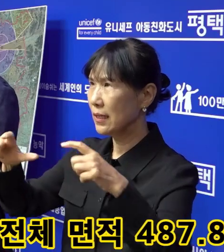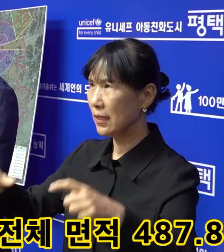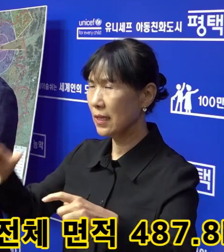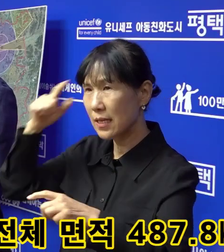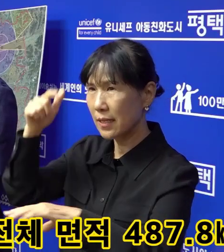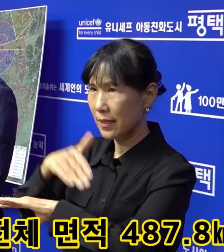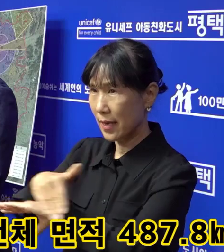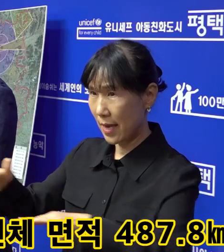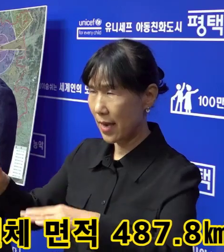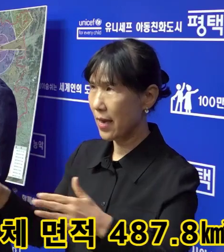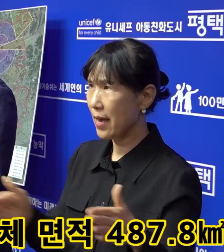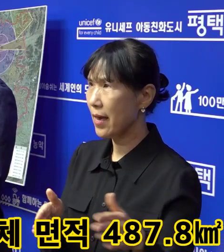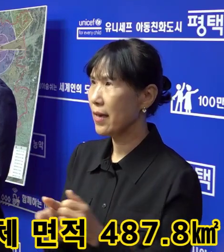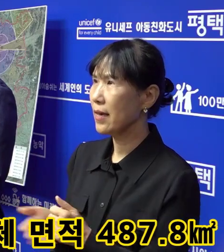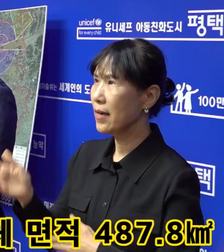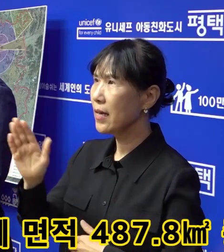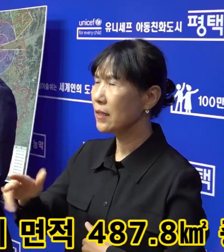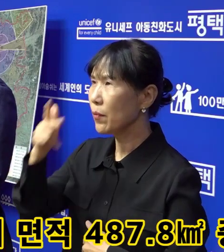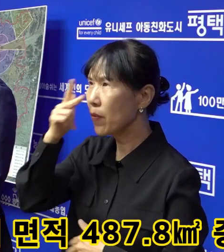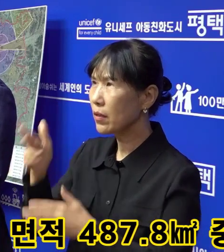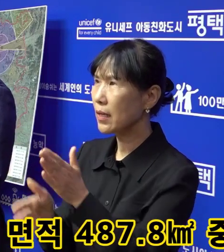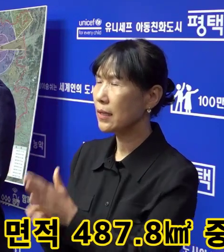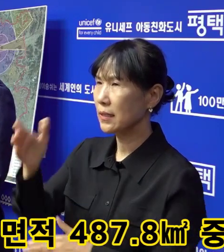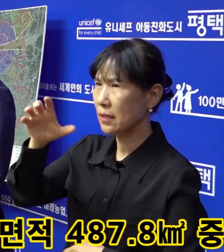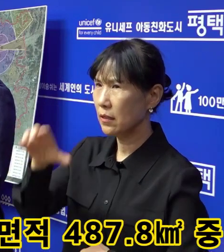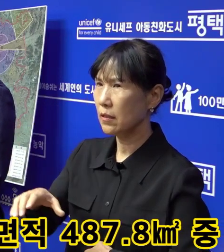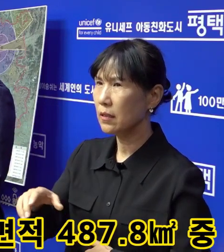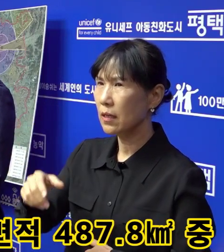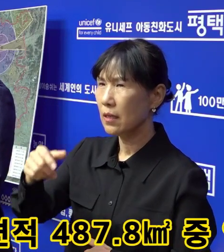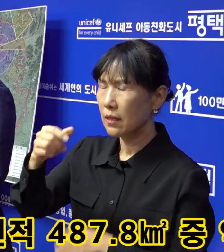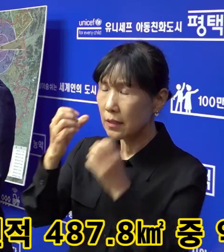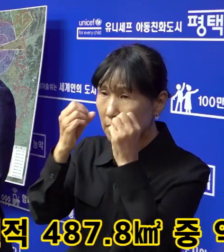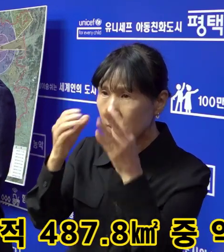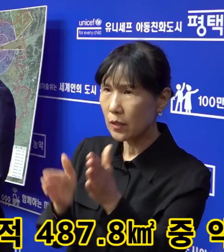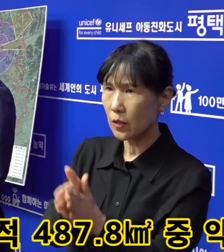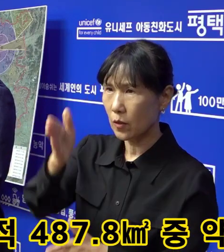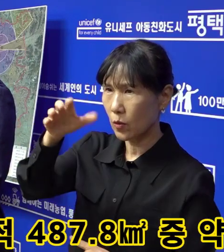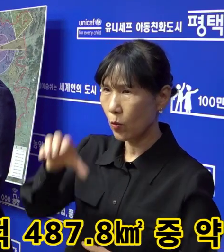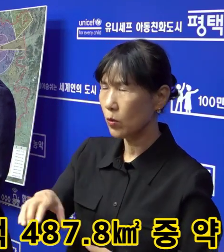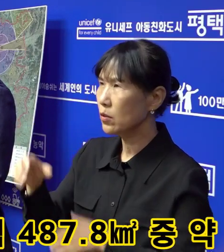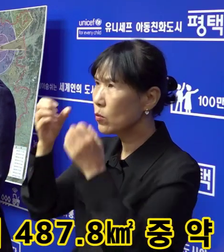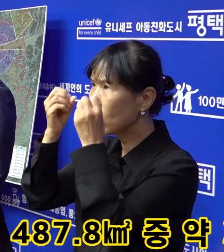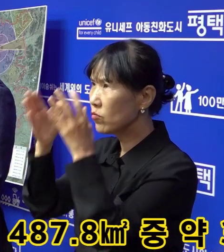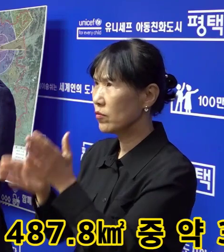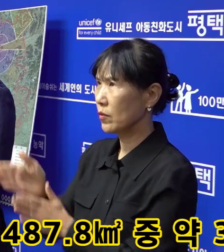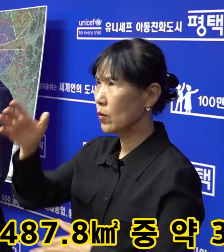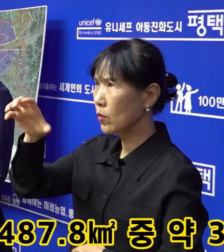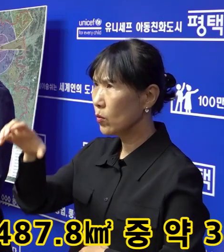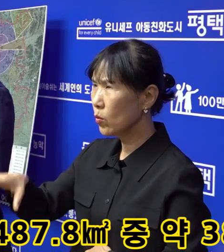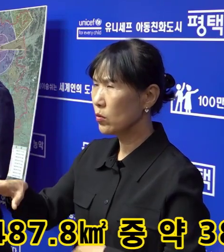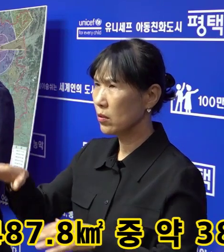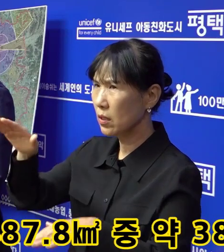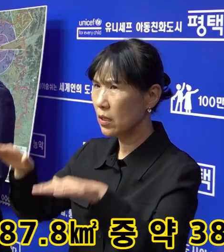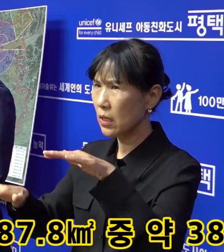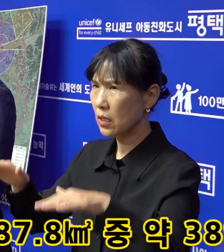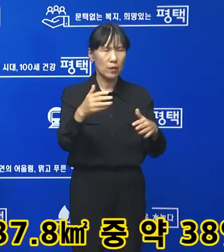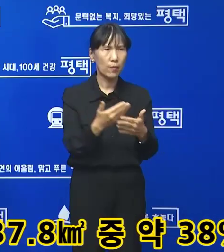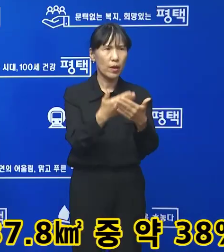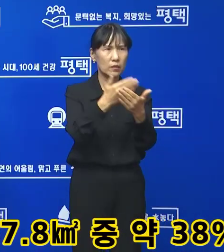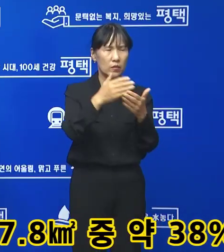있습니다 하지만 평택시는 신도시와 구도시 간의 불균형 문제를 안고 살아가고